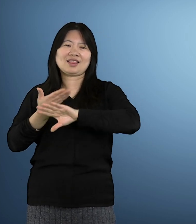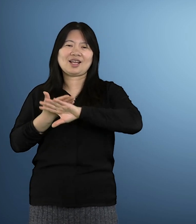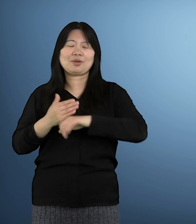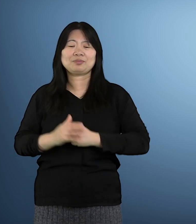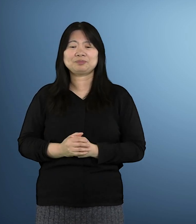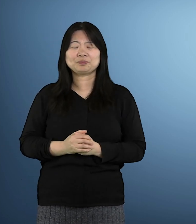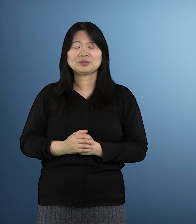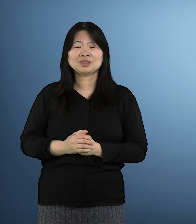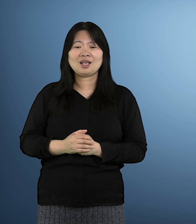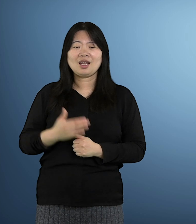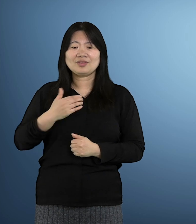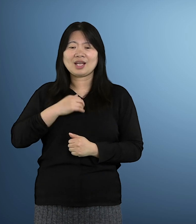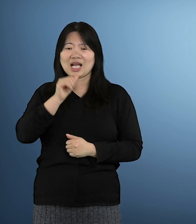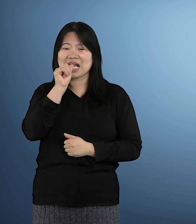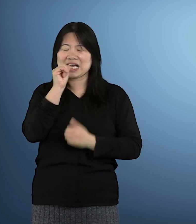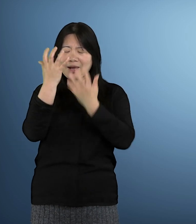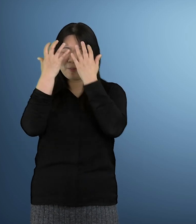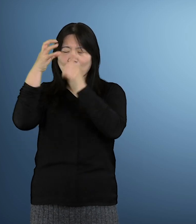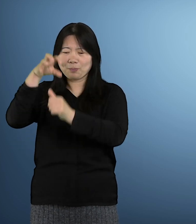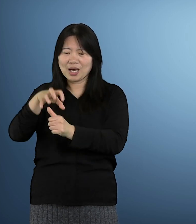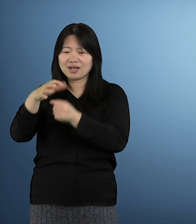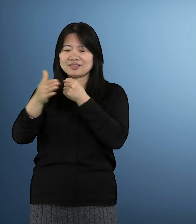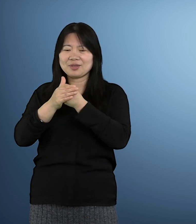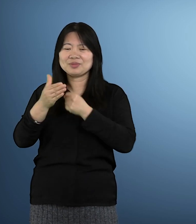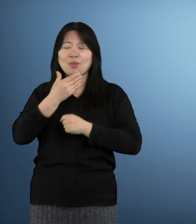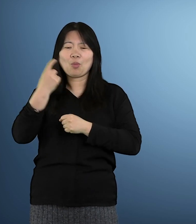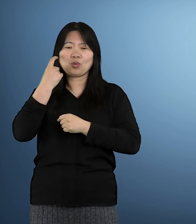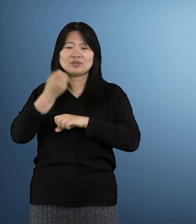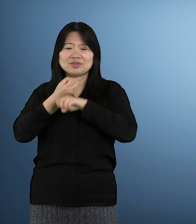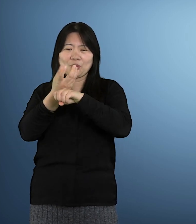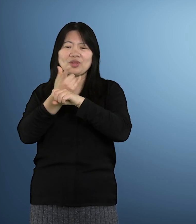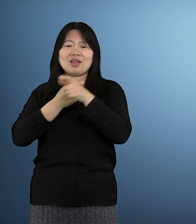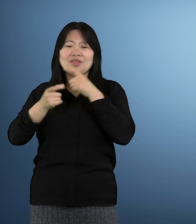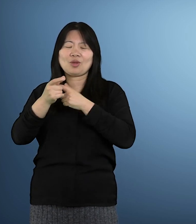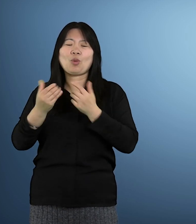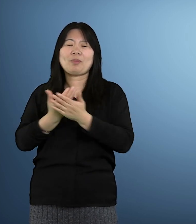진전이 된 줄을 너희가 알기를 원하노라.